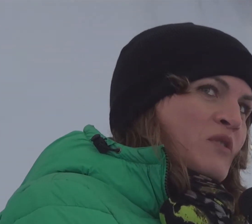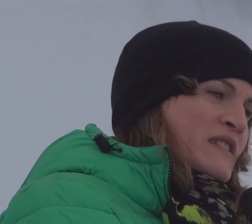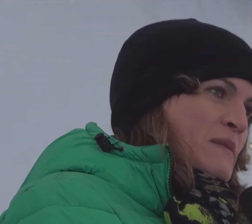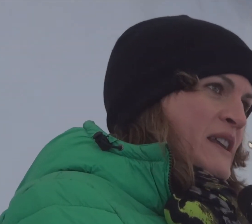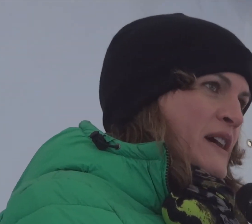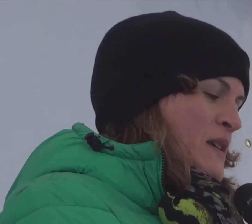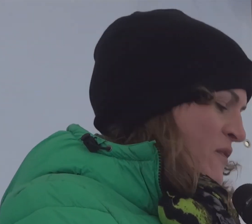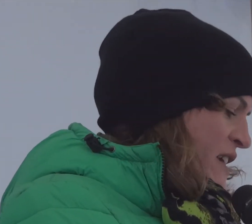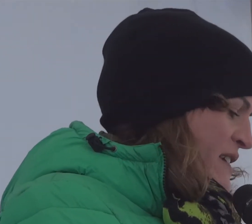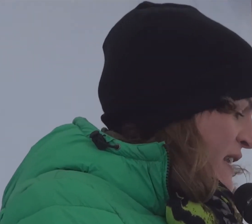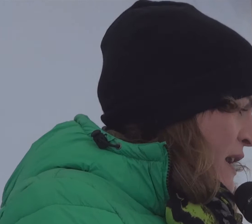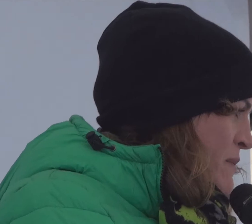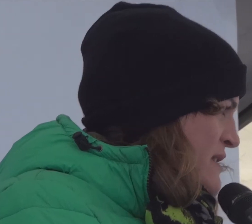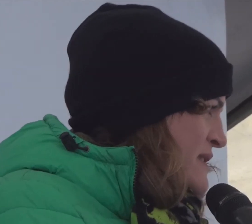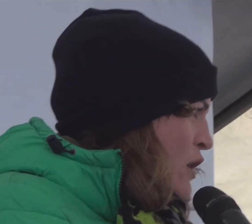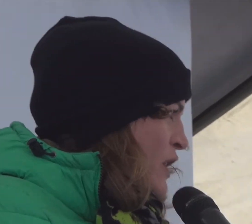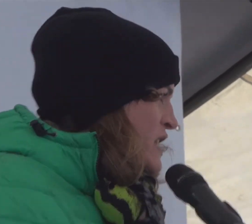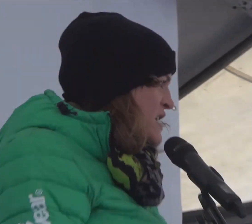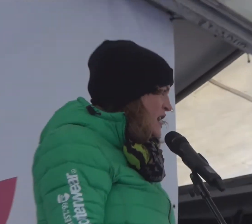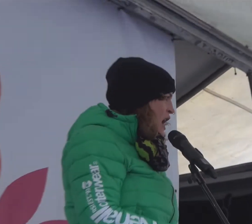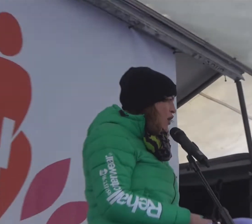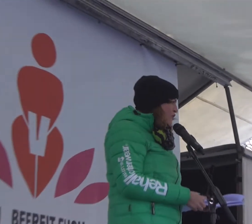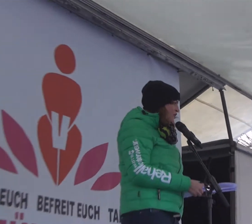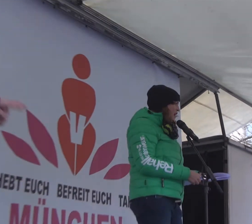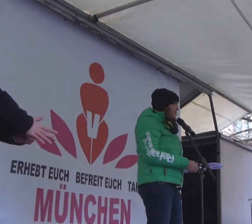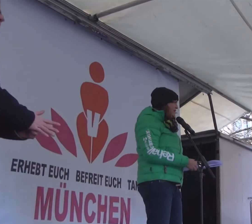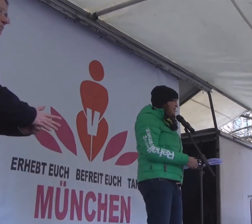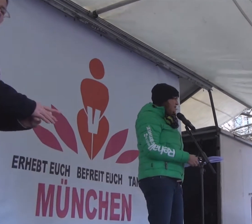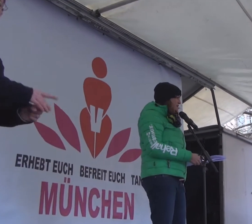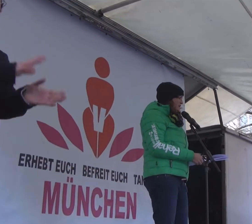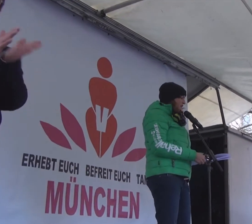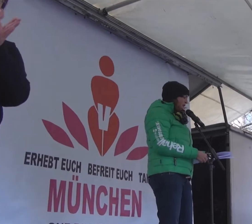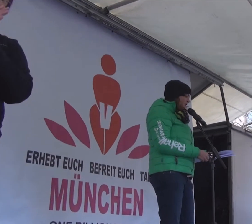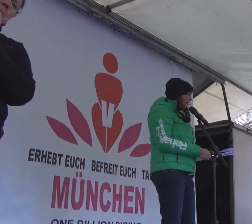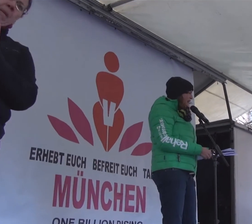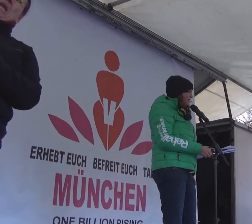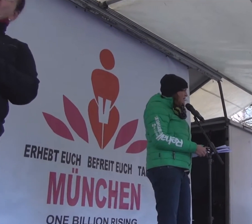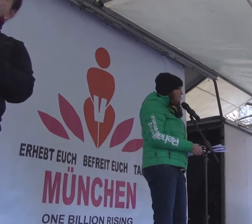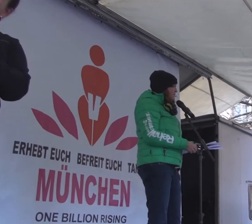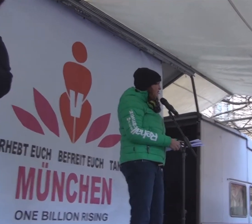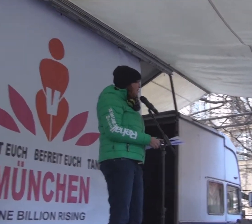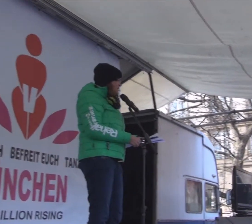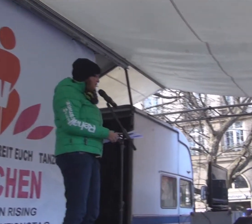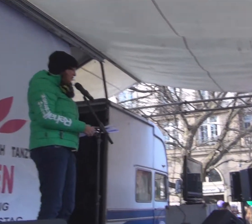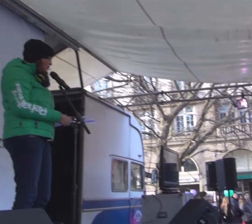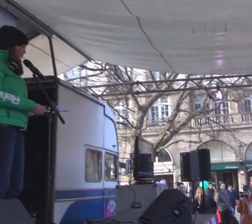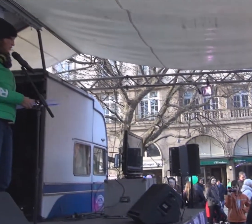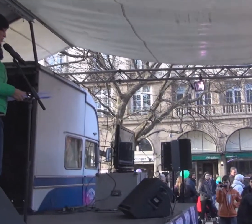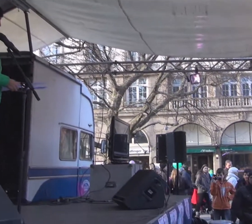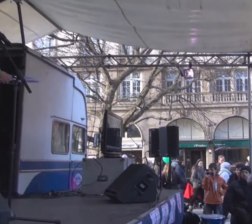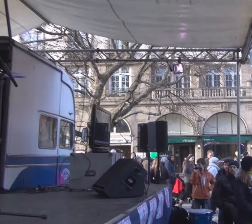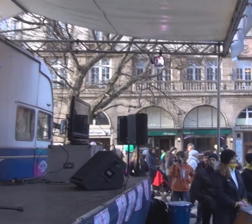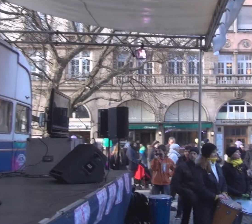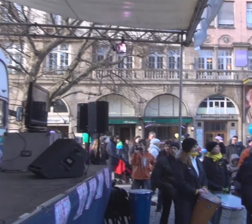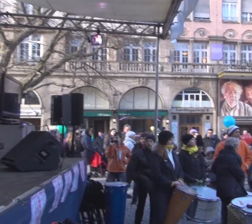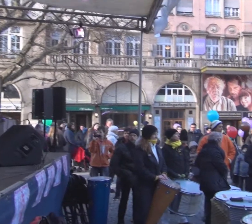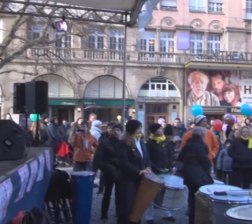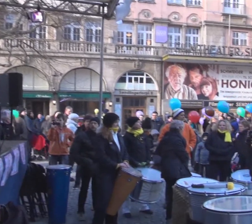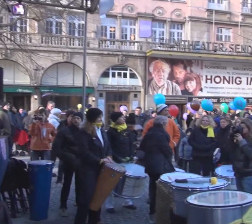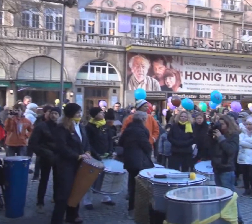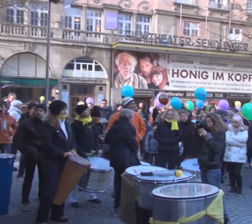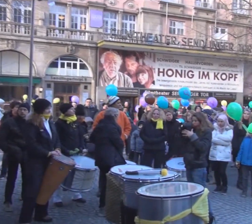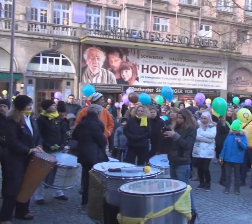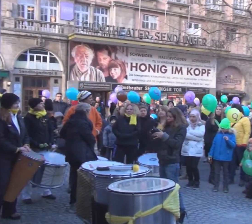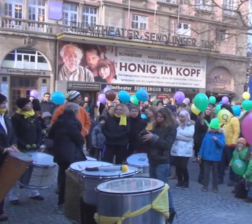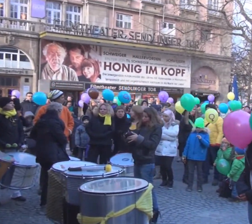und wir müssen die Männer in die Pflicht nehmen, das ist auch ihre Aufgabe, gegen Gewalt an Frauen vorzugehen, und zwar